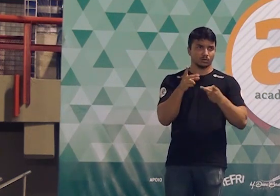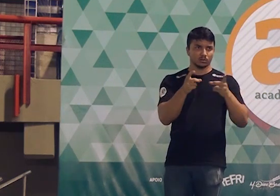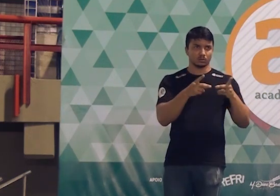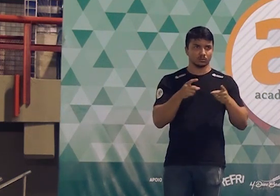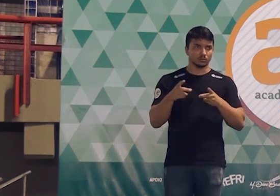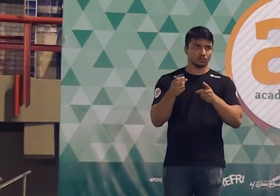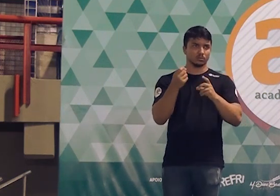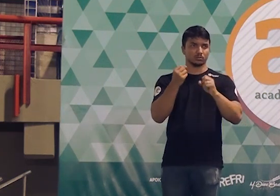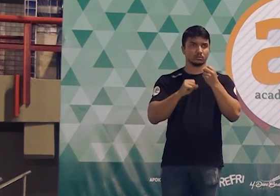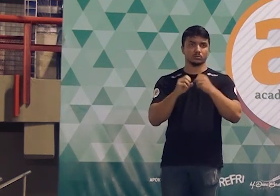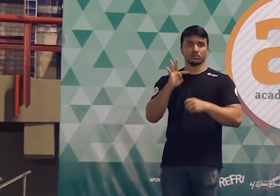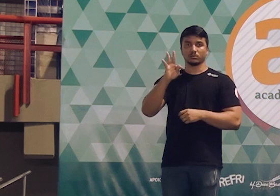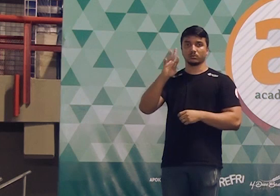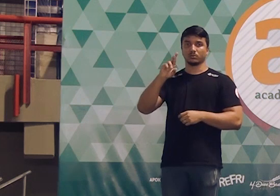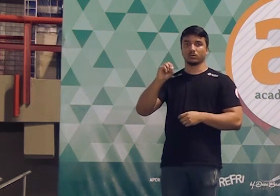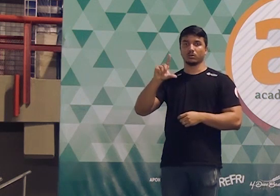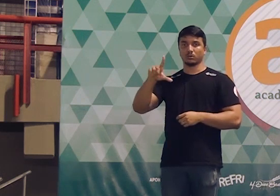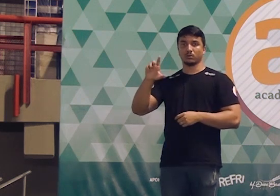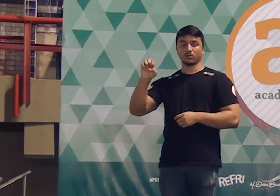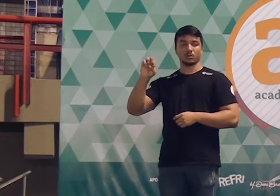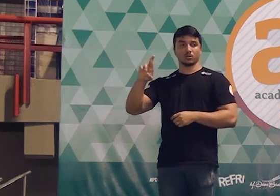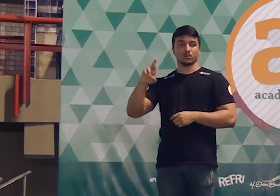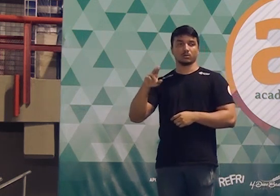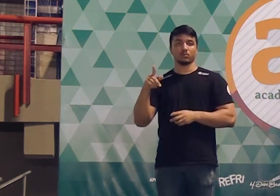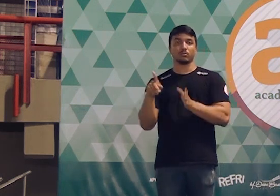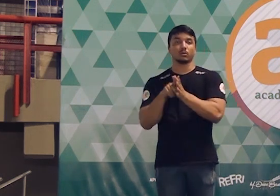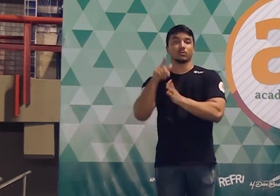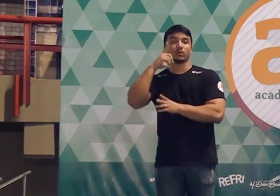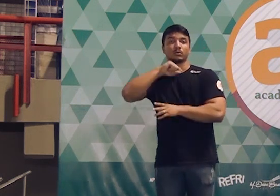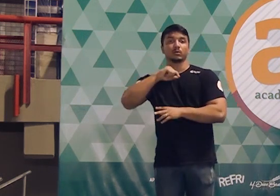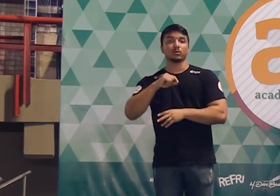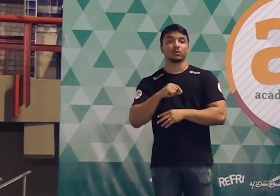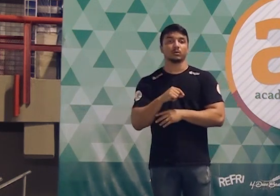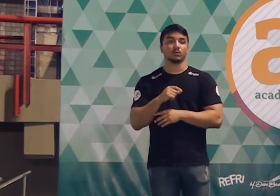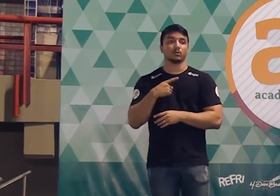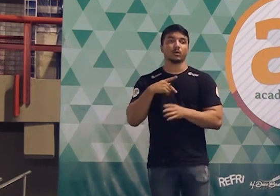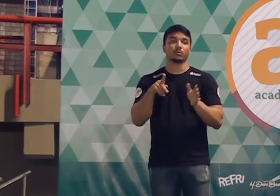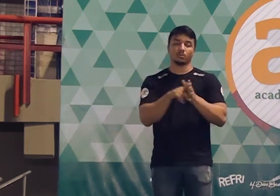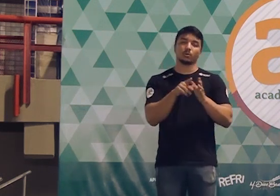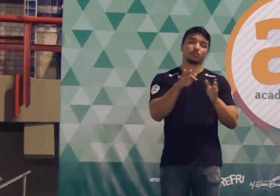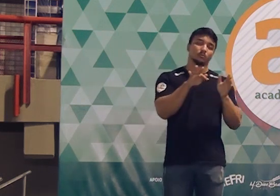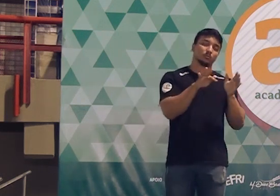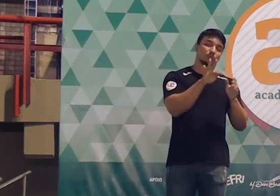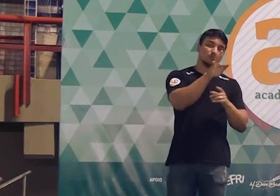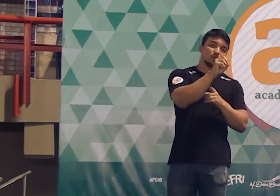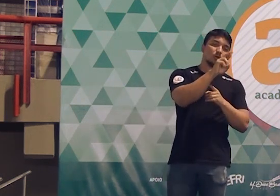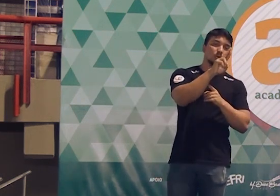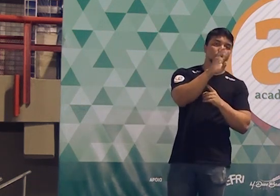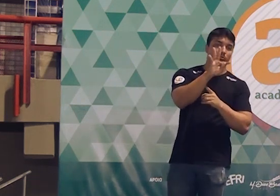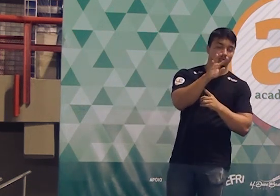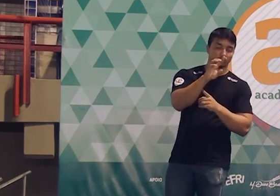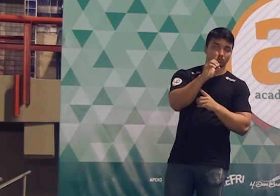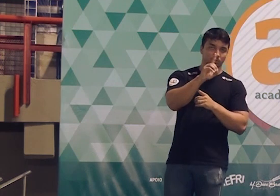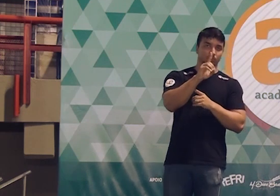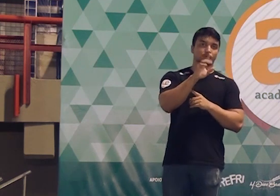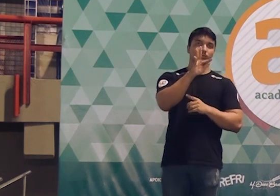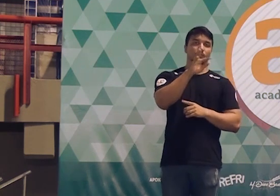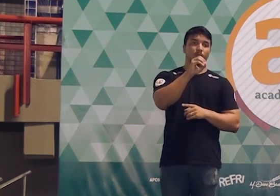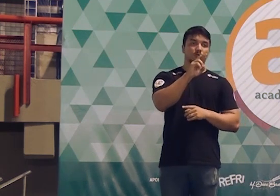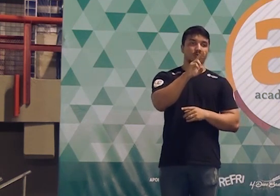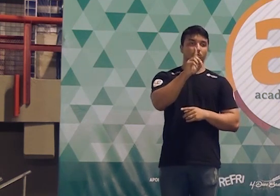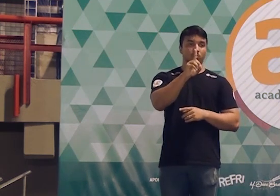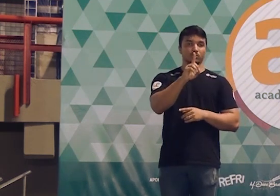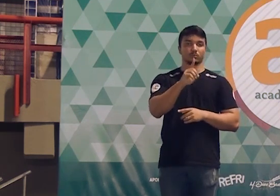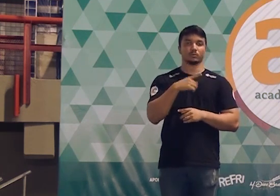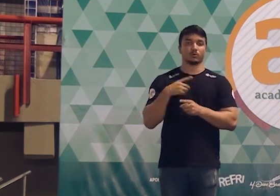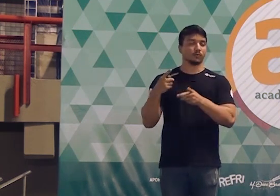Tem? A Troller, que pertence a quem? A Ford, tá? Que pertence a